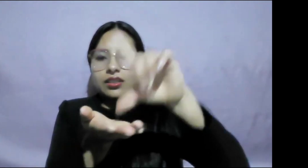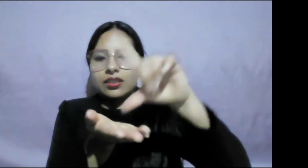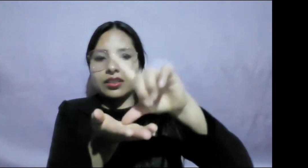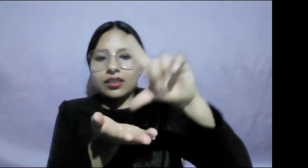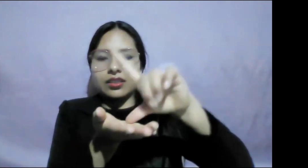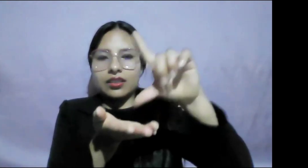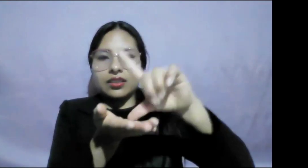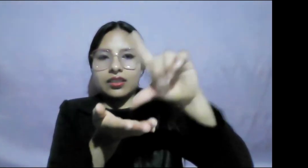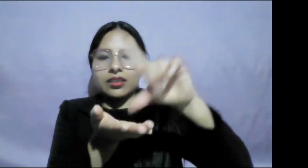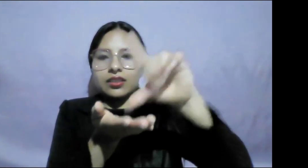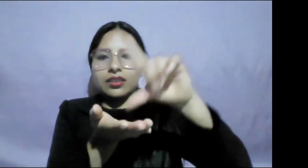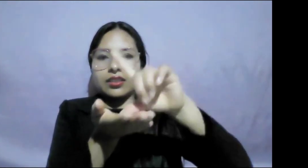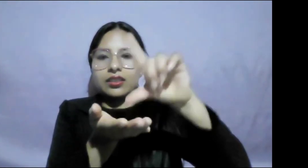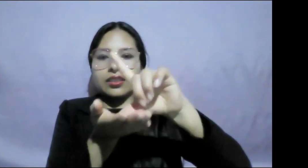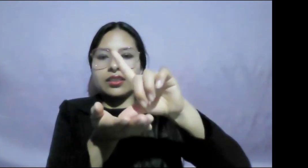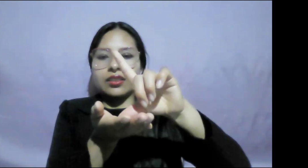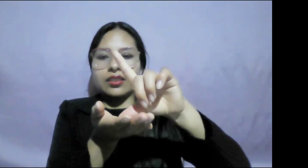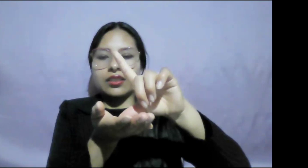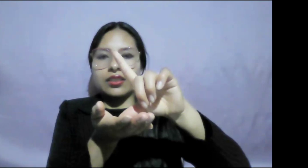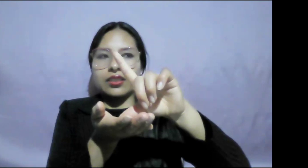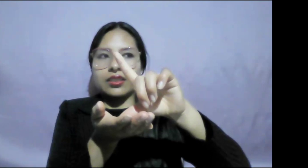bien Lima